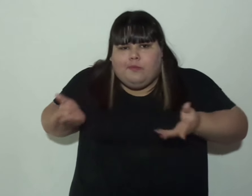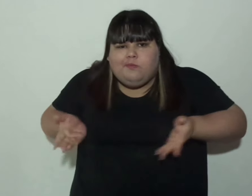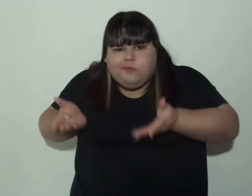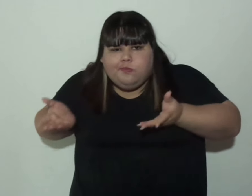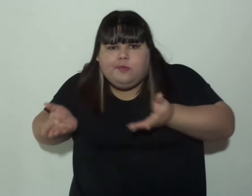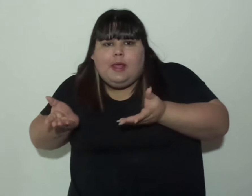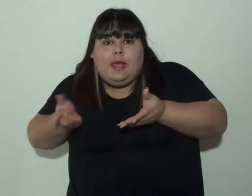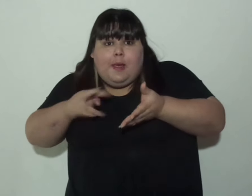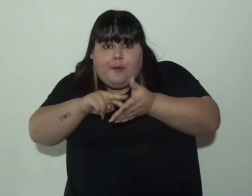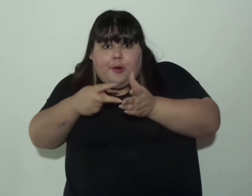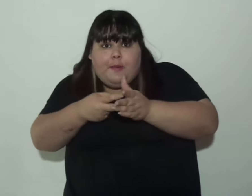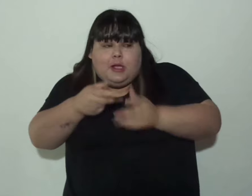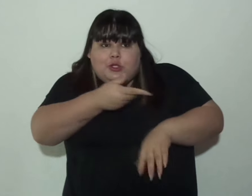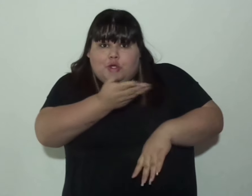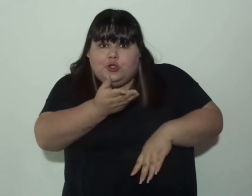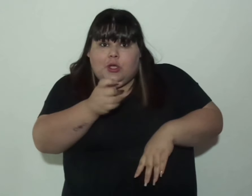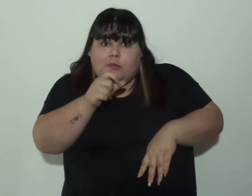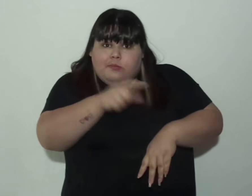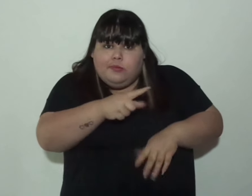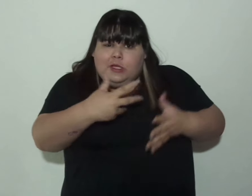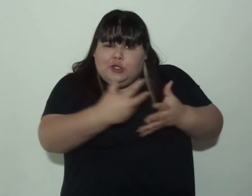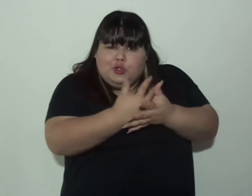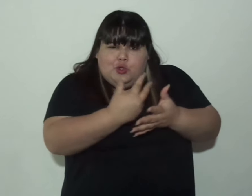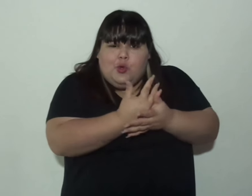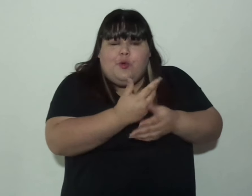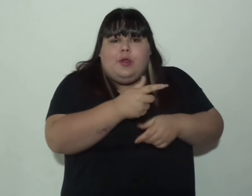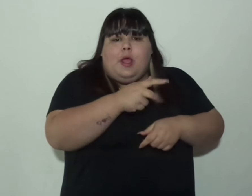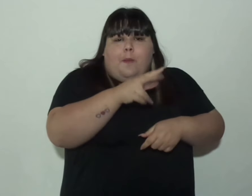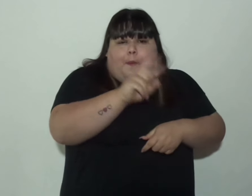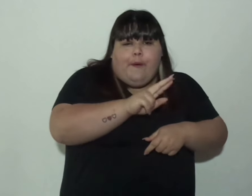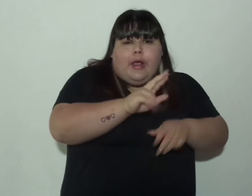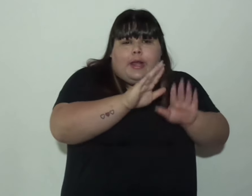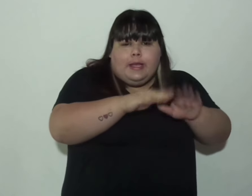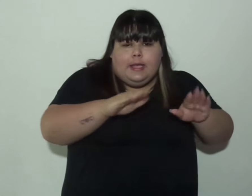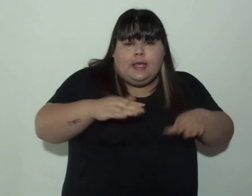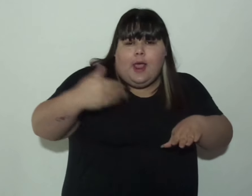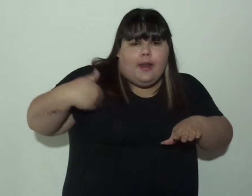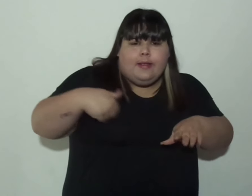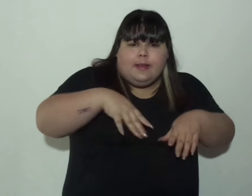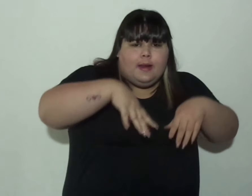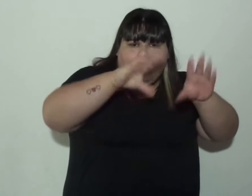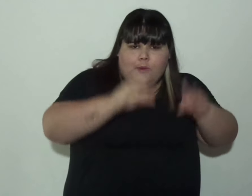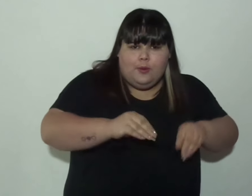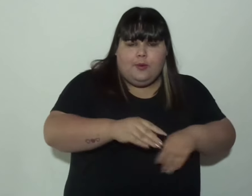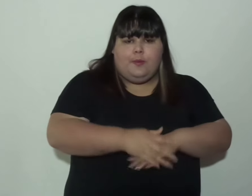problemática social que afecta a niñas y mujeres en todo el país